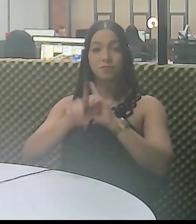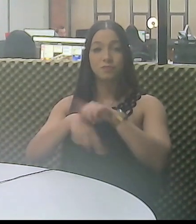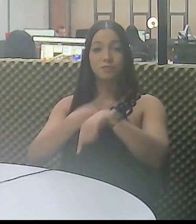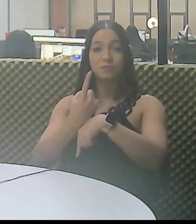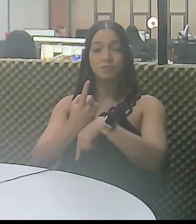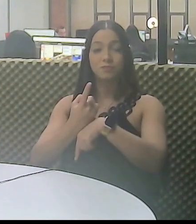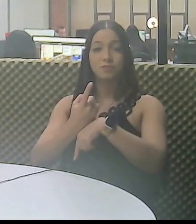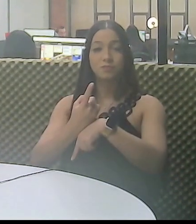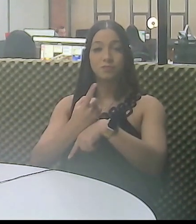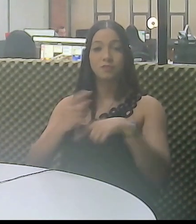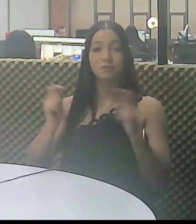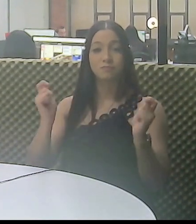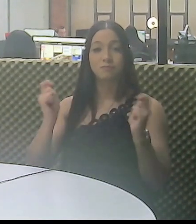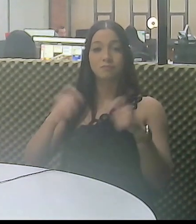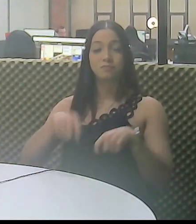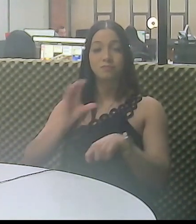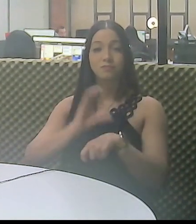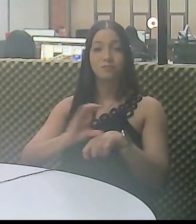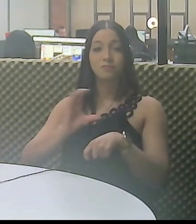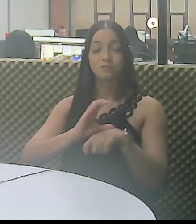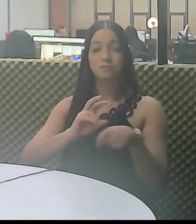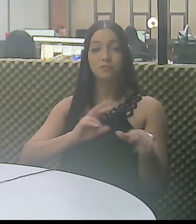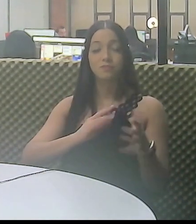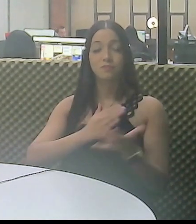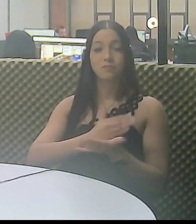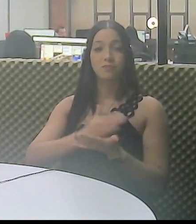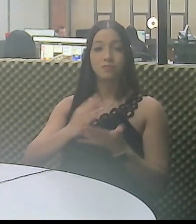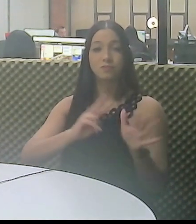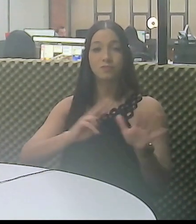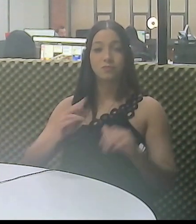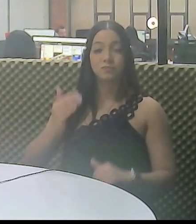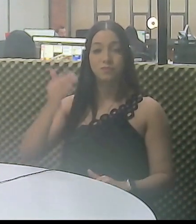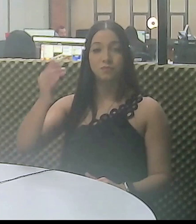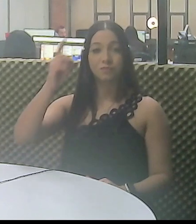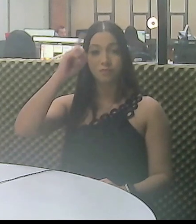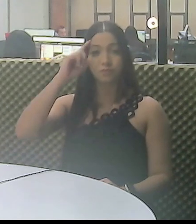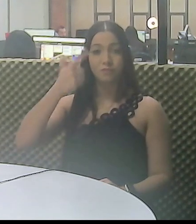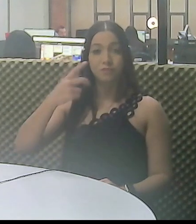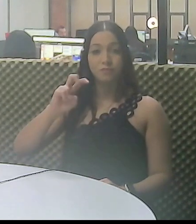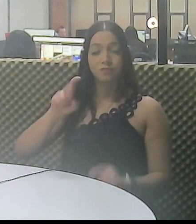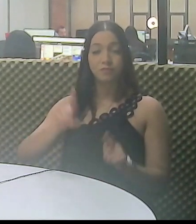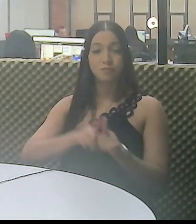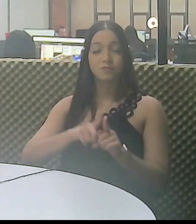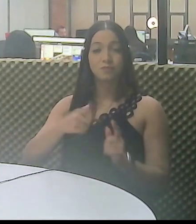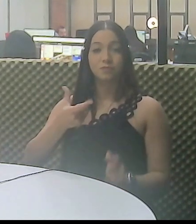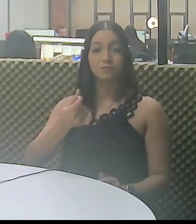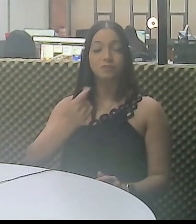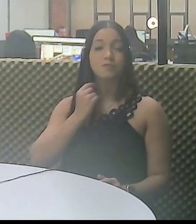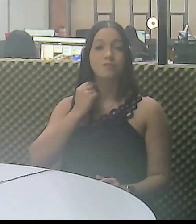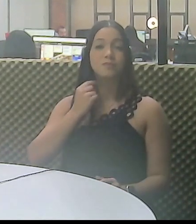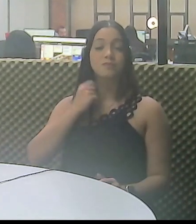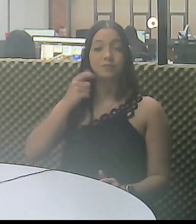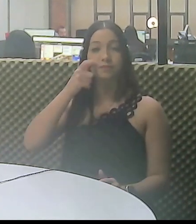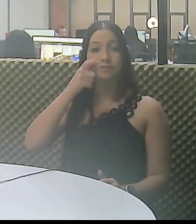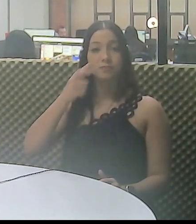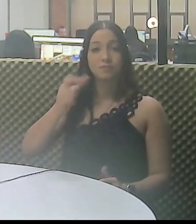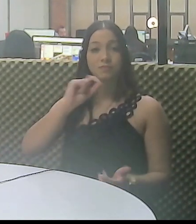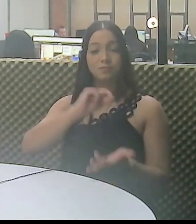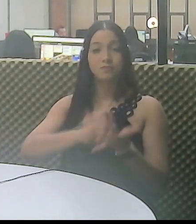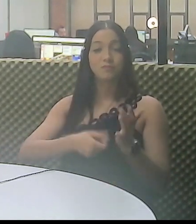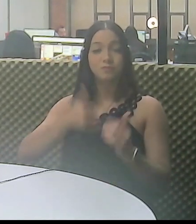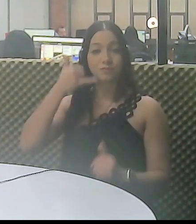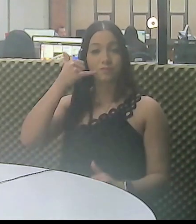inovação. A capacitação vai acontecer na próxima semana, nos dias 25 e 26 de maio. E os interessados devem se inscrever